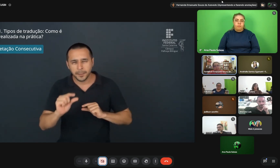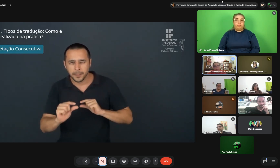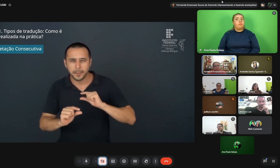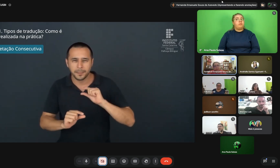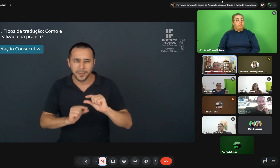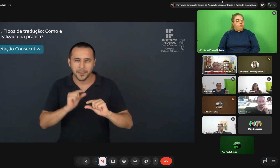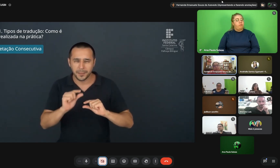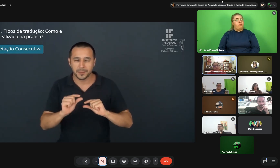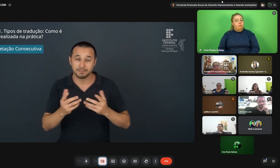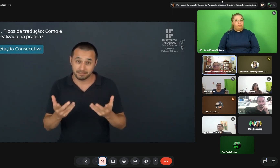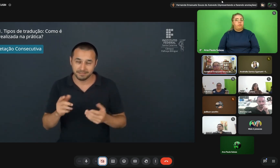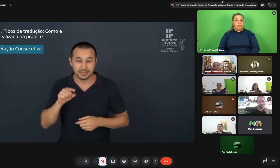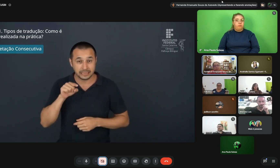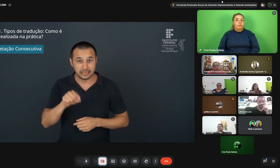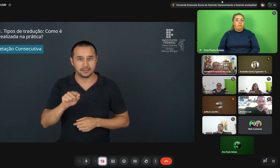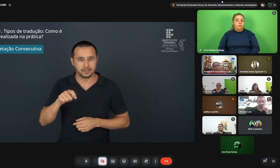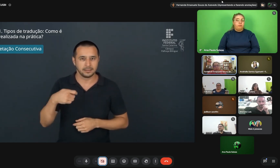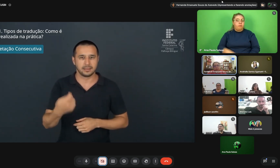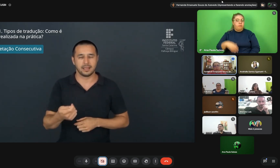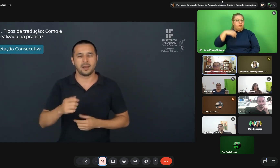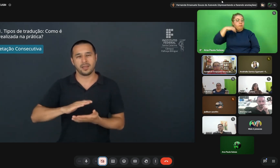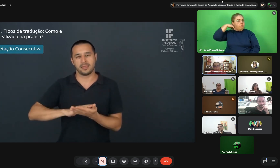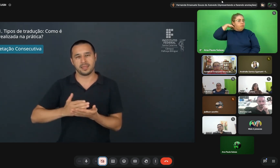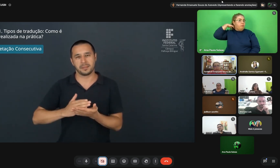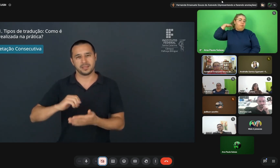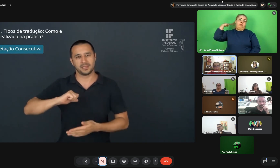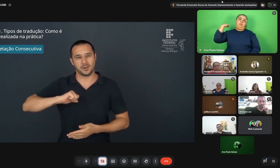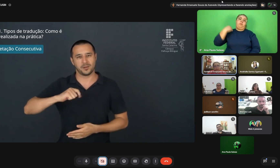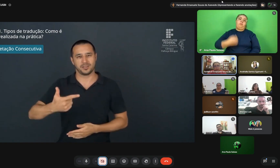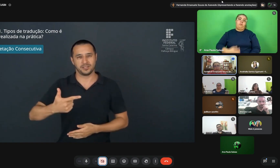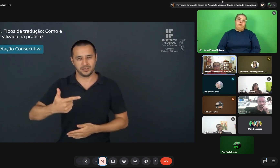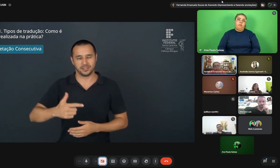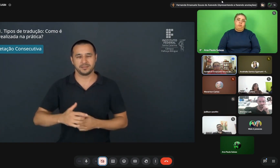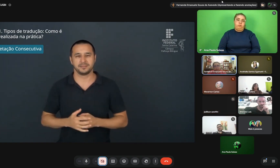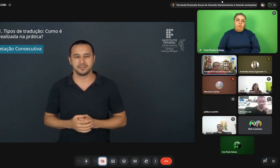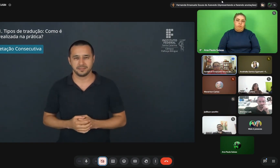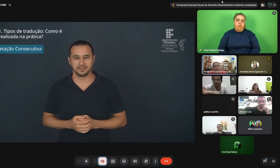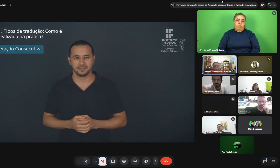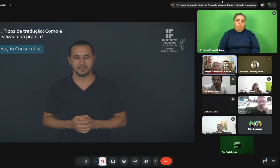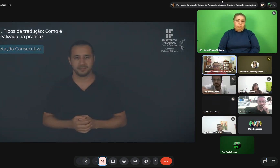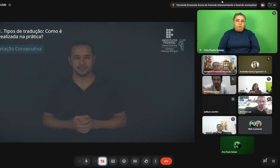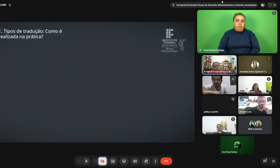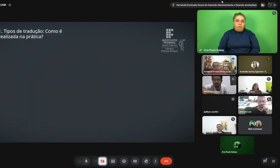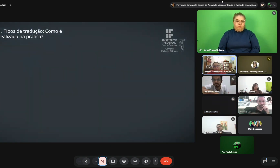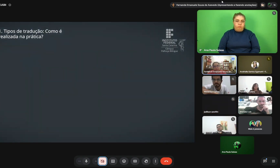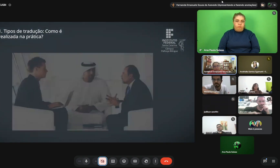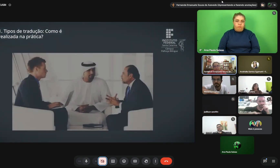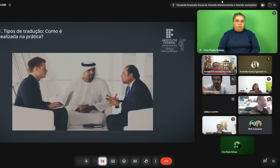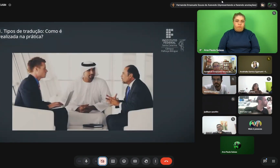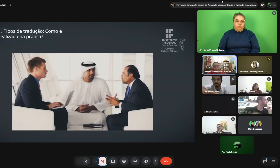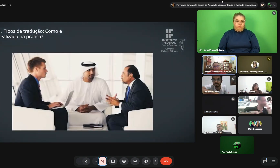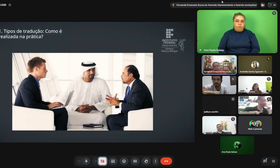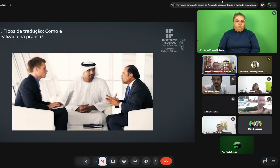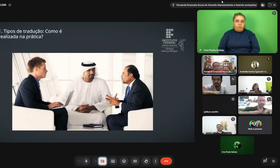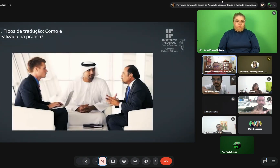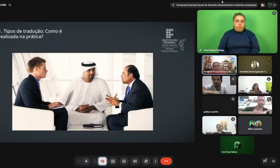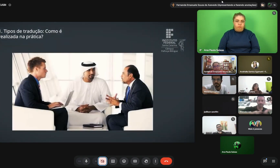ele passa. Por tempo, por pedaço, por bloco, né? Não é na hora. Essa é a tradução consecutiva.